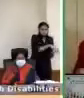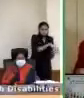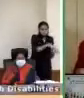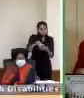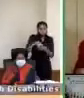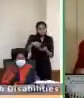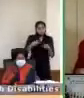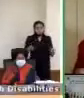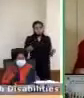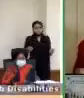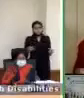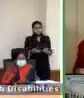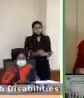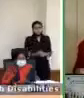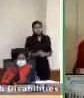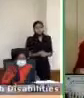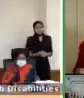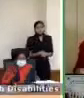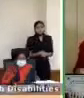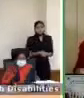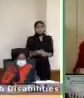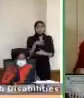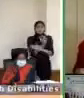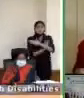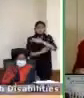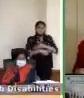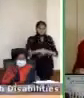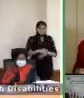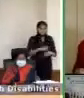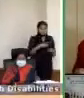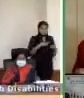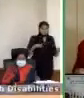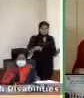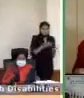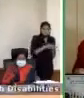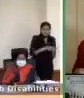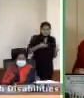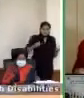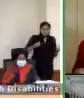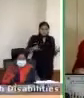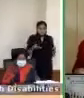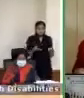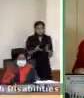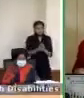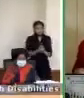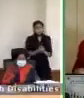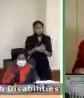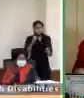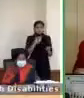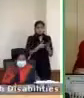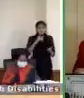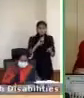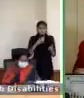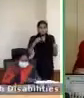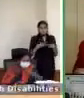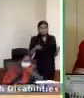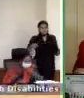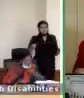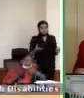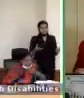में समायोजन, कौशल प्रशिक्षण, लिपिक सहायक, LDC, निपफेड और CRC के